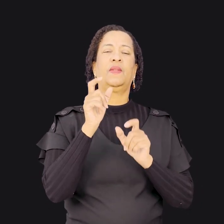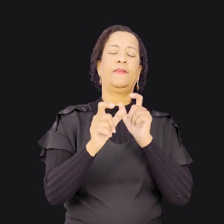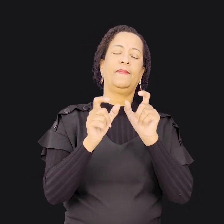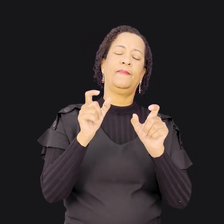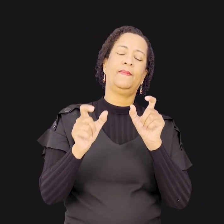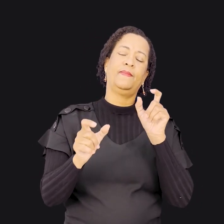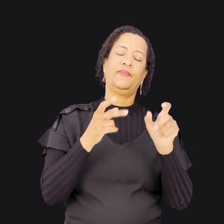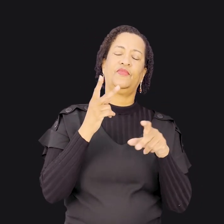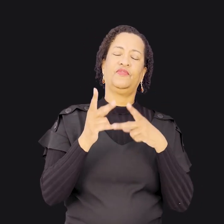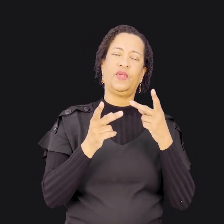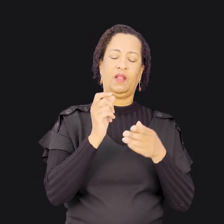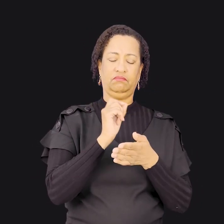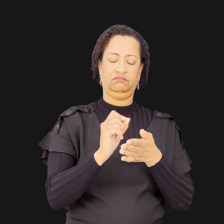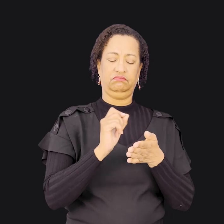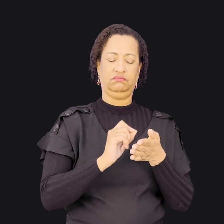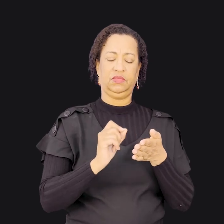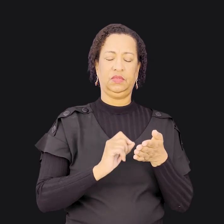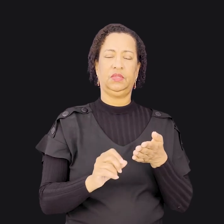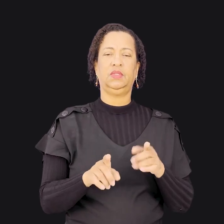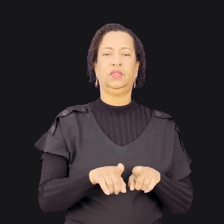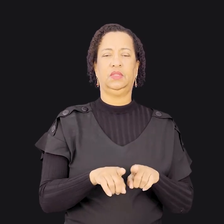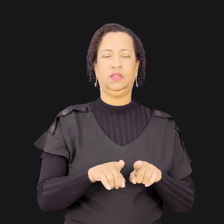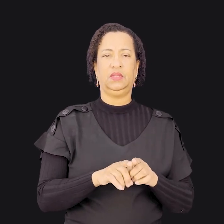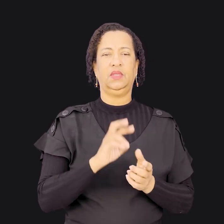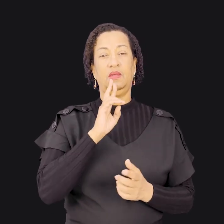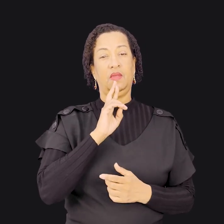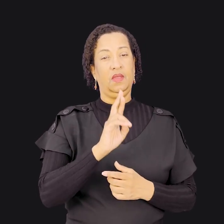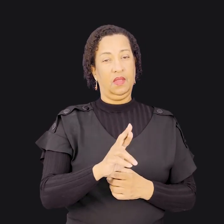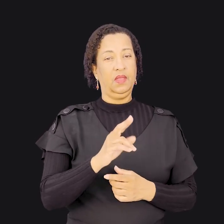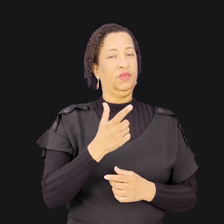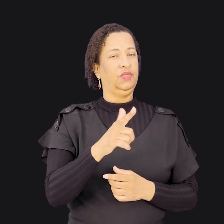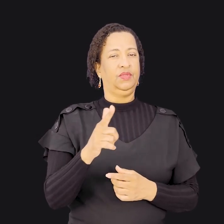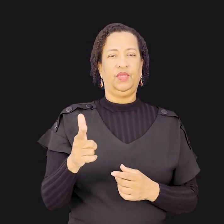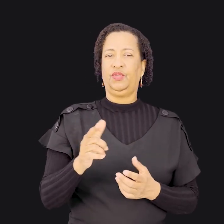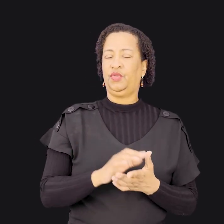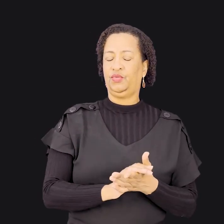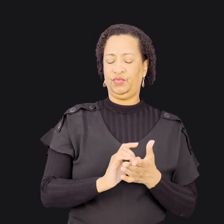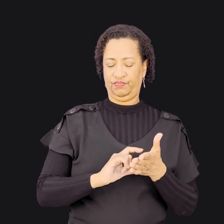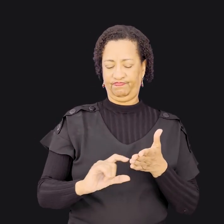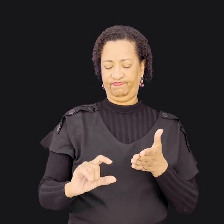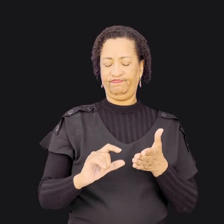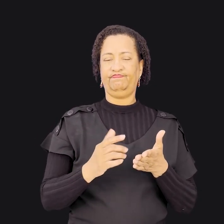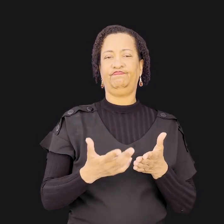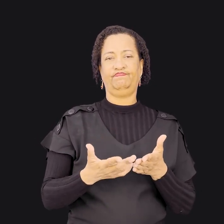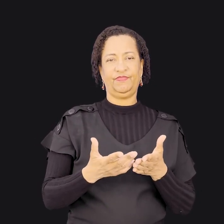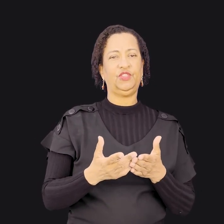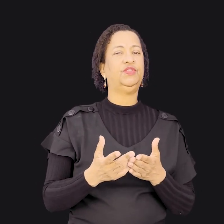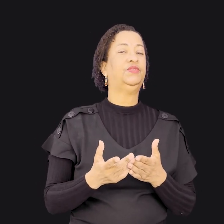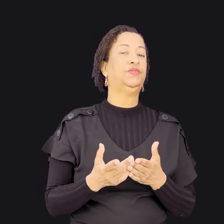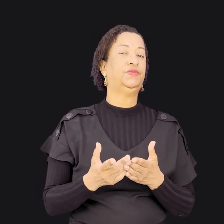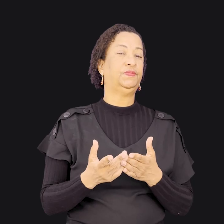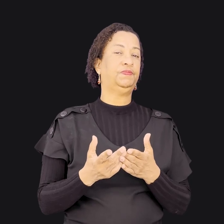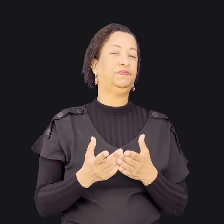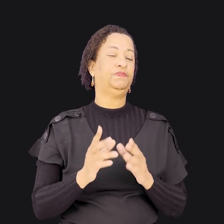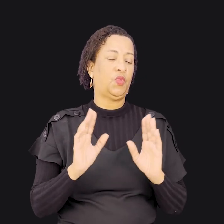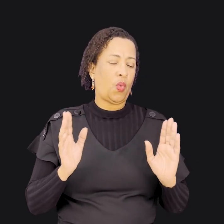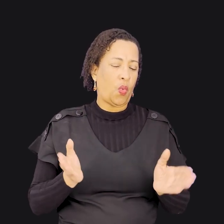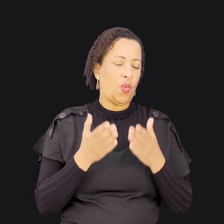que eles falaram ou a escrever o que escreveram. O resultado é que não existe nenhum trecho das Escrituras originado no